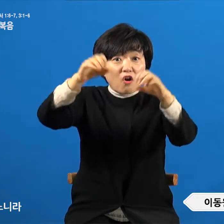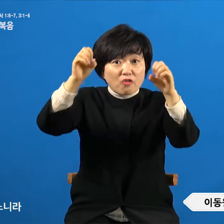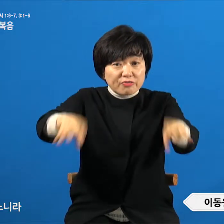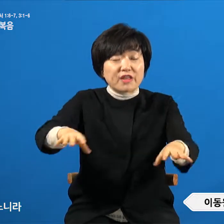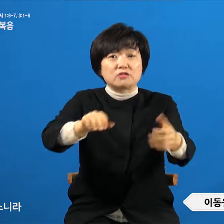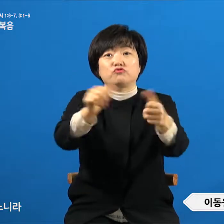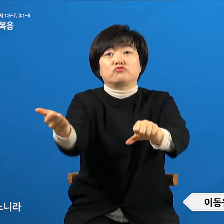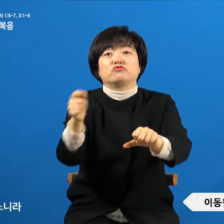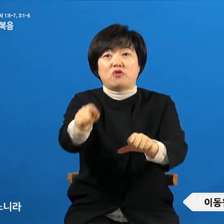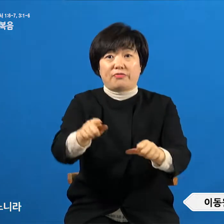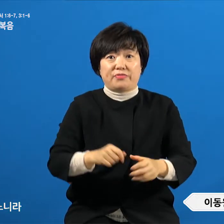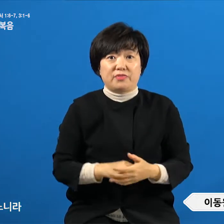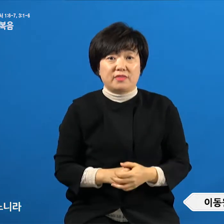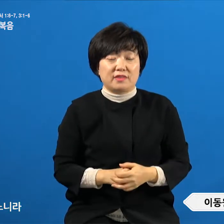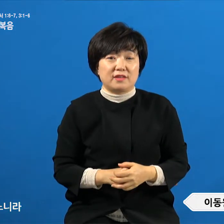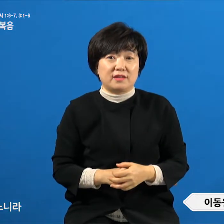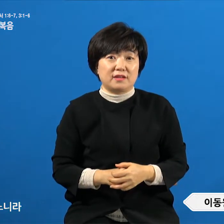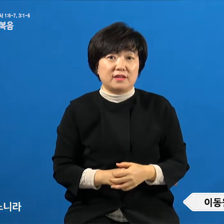죽으셨느니라. 네.